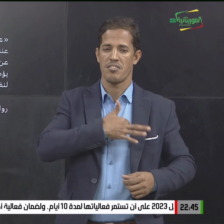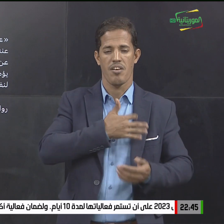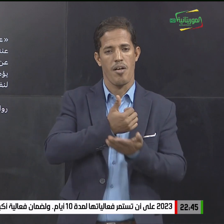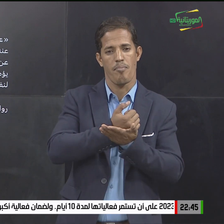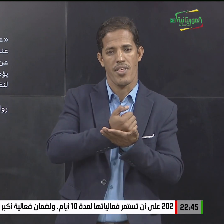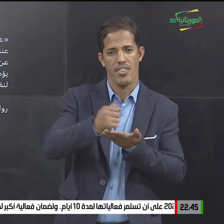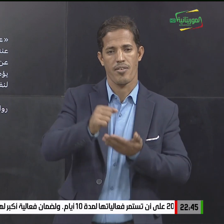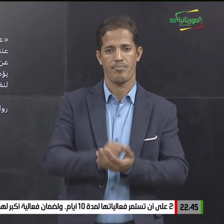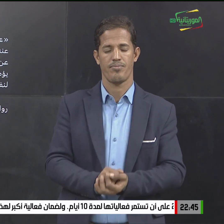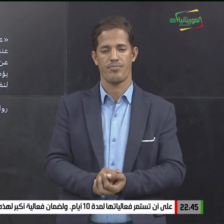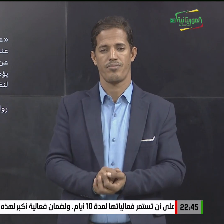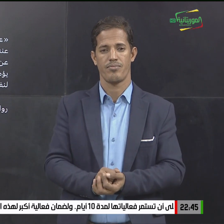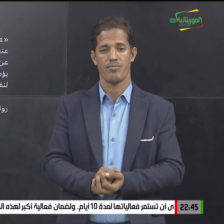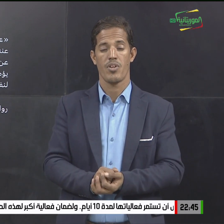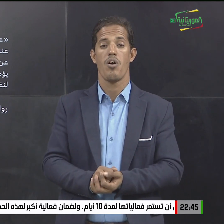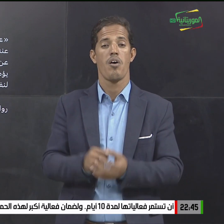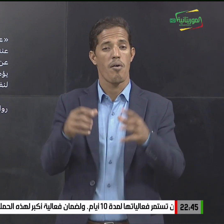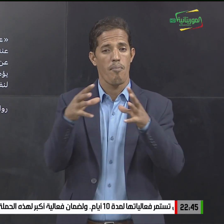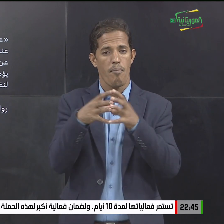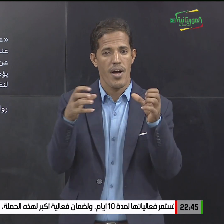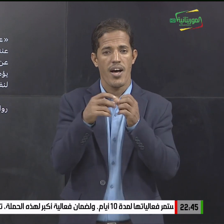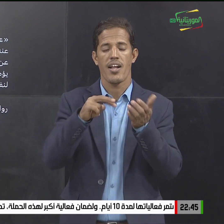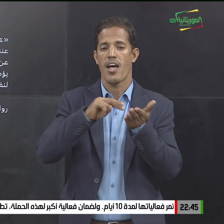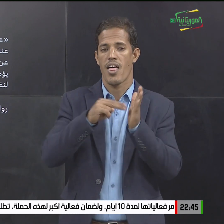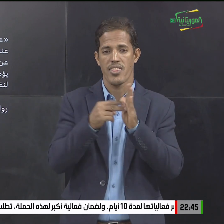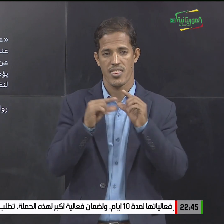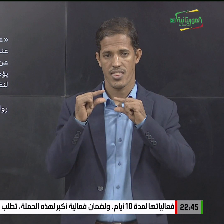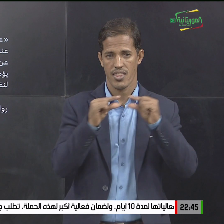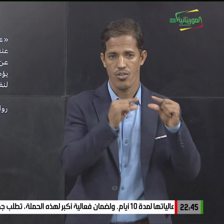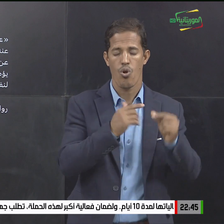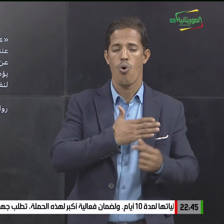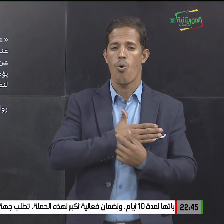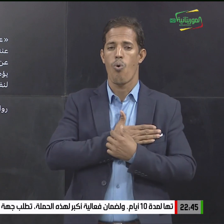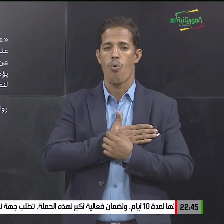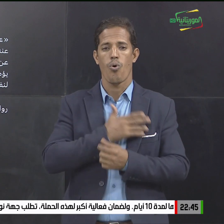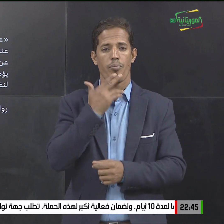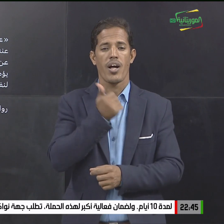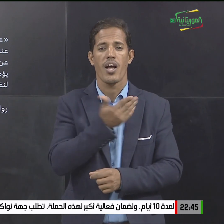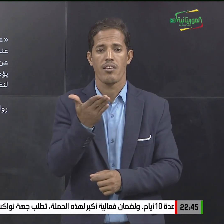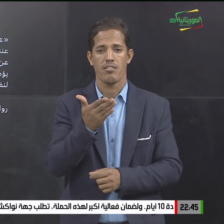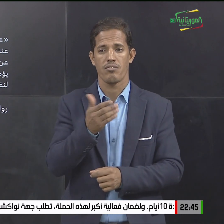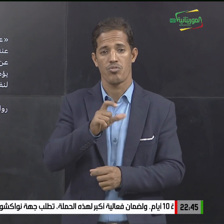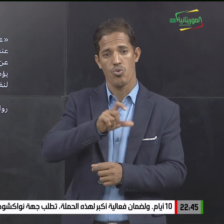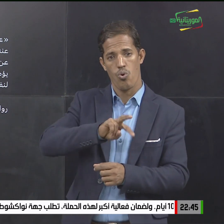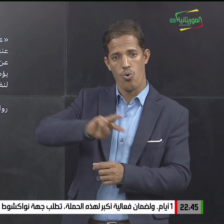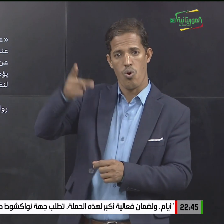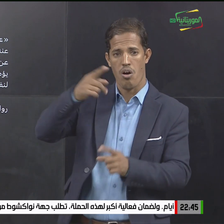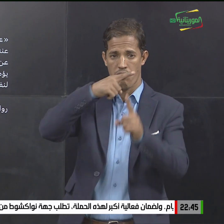ويتسع معنى الحديث ليشمل محبة الخير لغير المسلمين، فيحب لهم أن يمن الله عليهم بنعمة